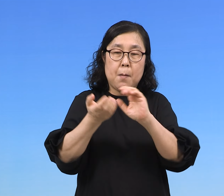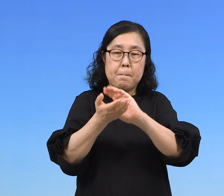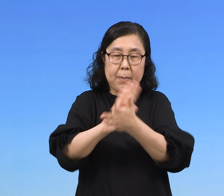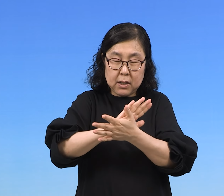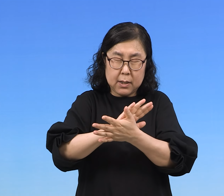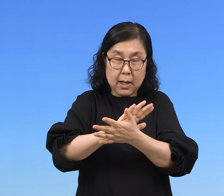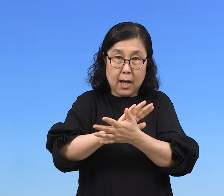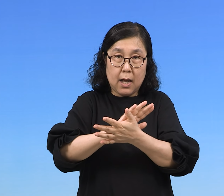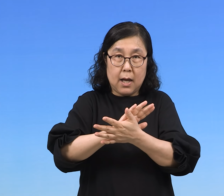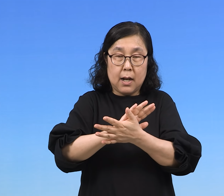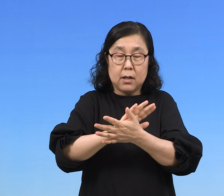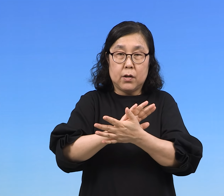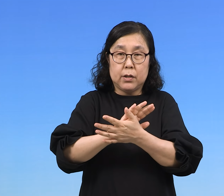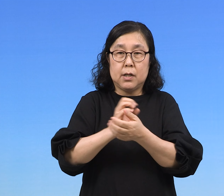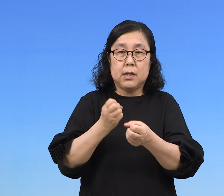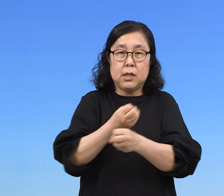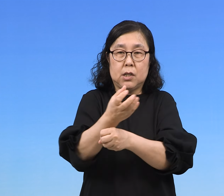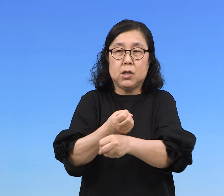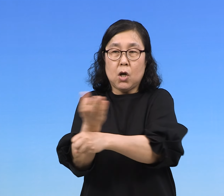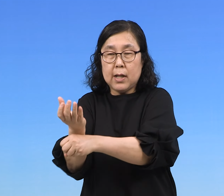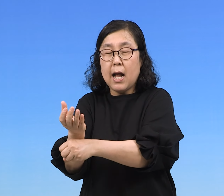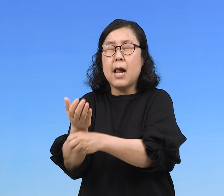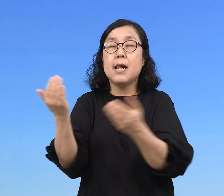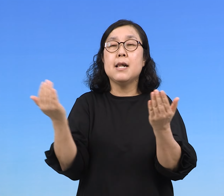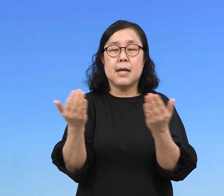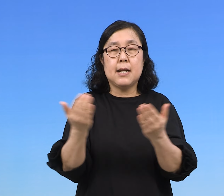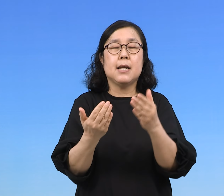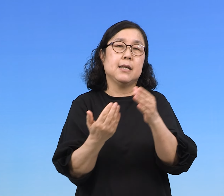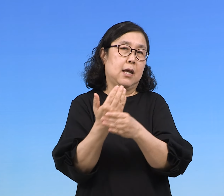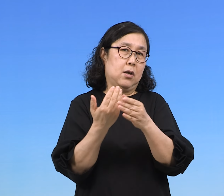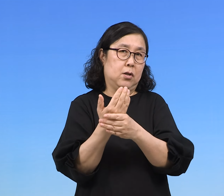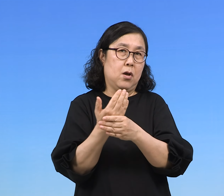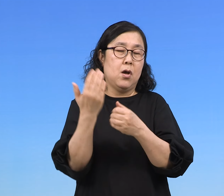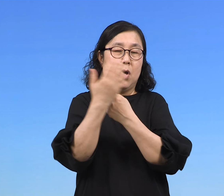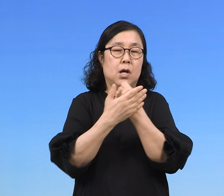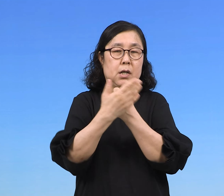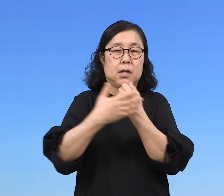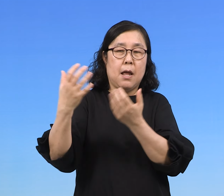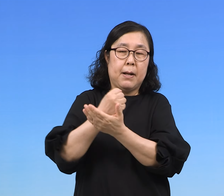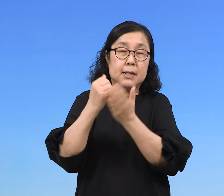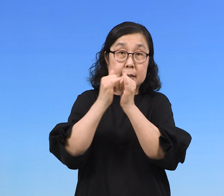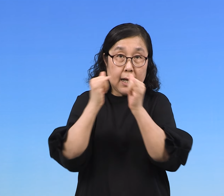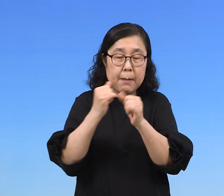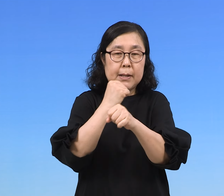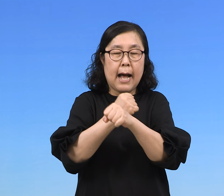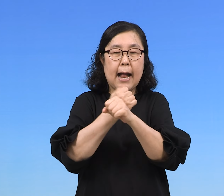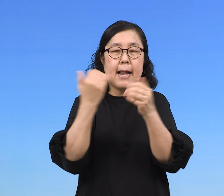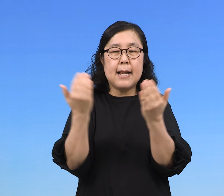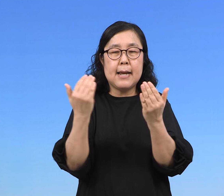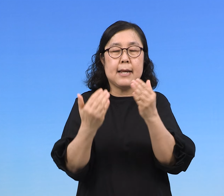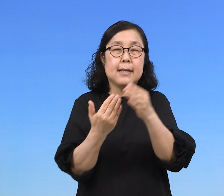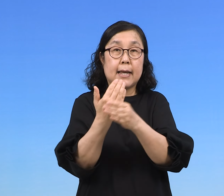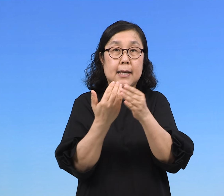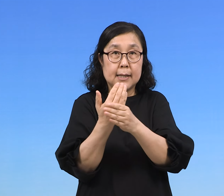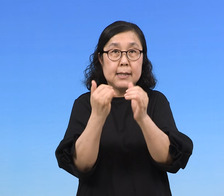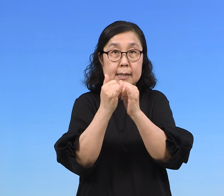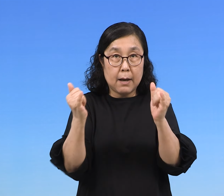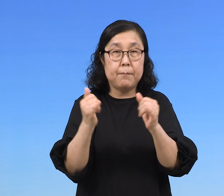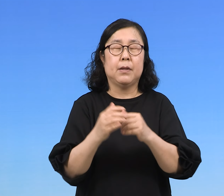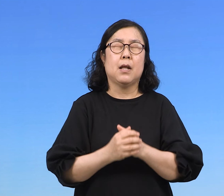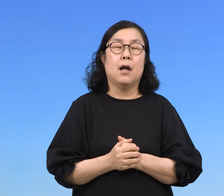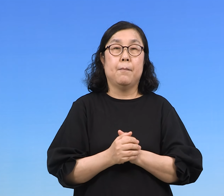이거를 전할 할 일이 생긴 겁니다. 여러분, 은혜 받은 분은 할 일이 생긴 자인 줄로 믿으시기를 바랍니다. 베드로전서